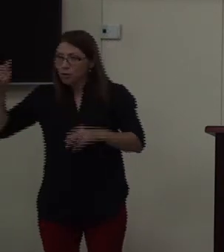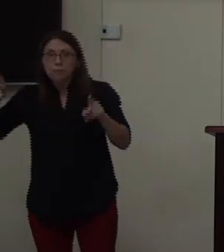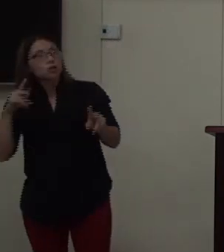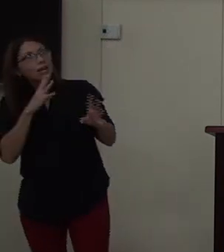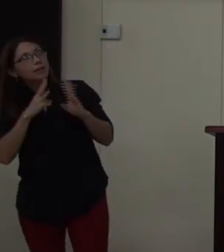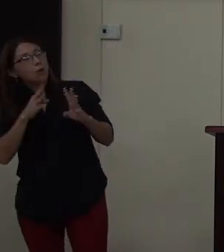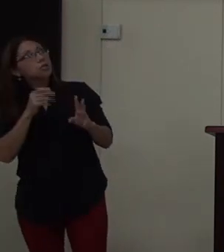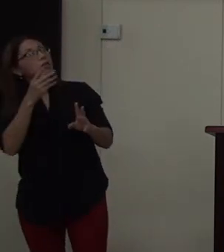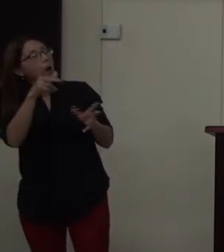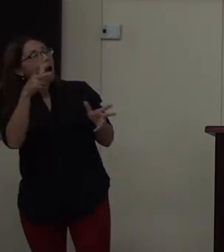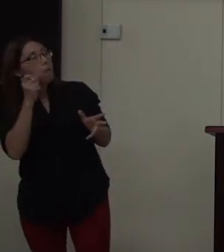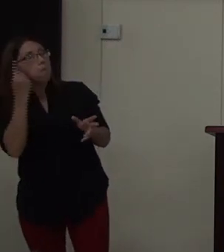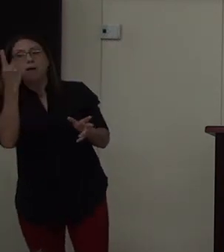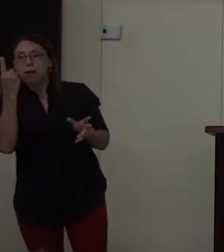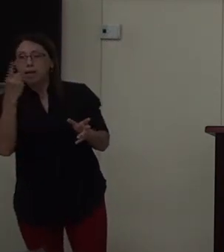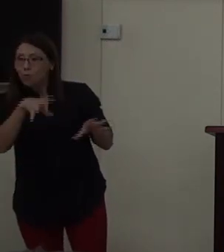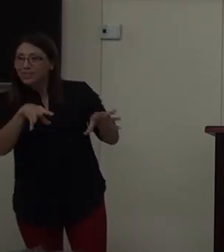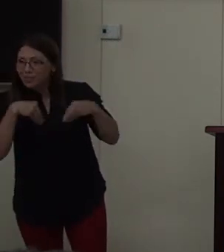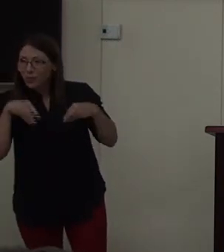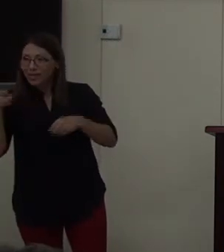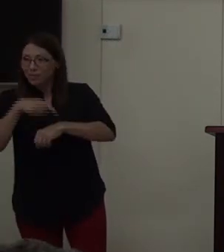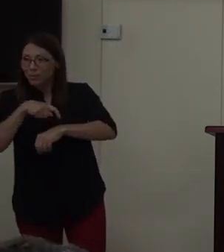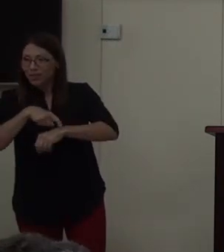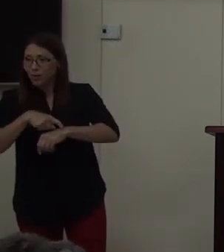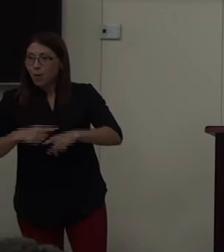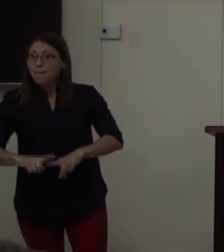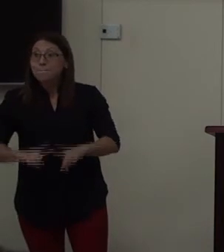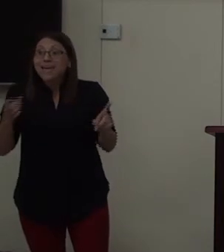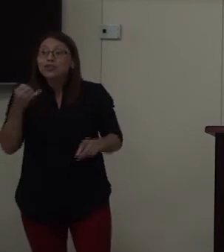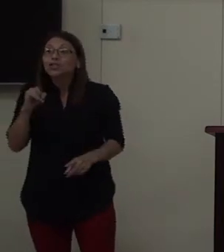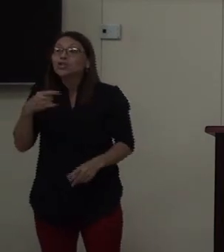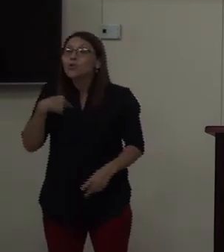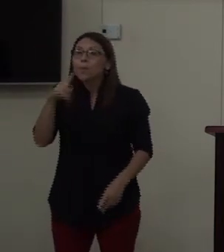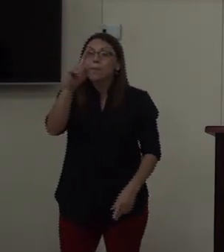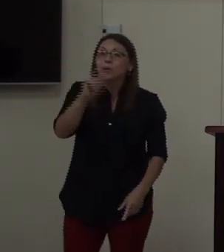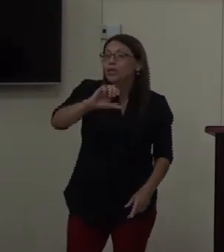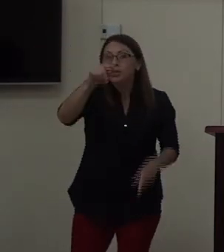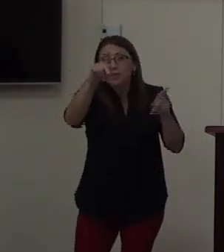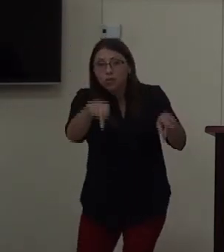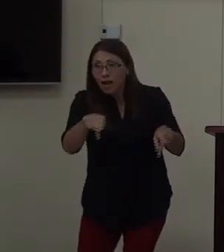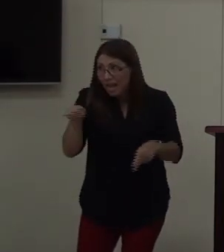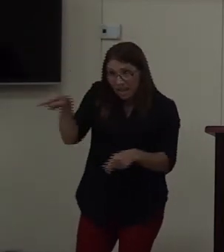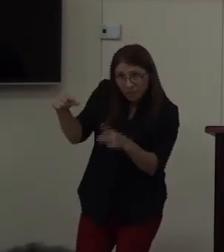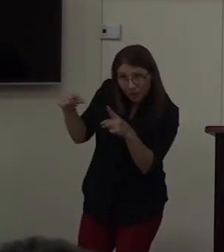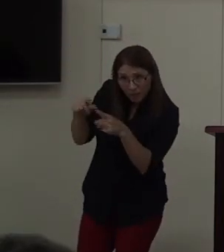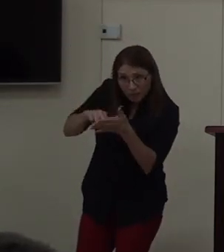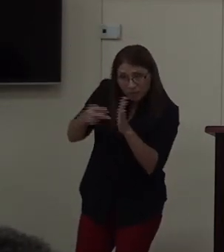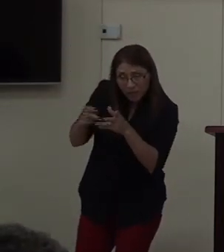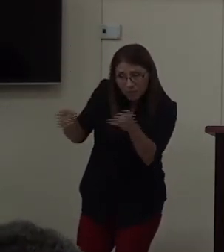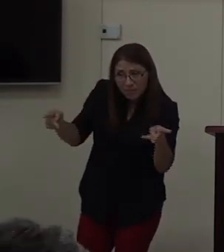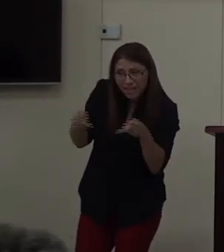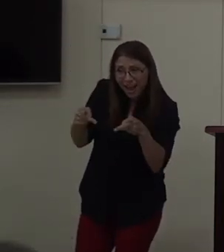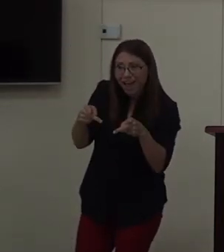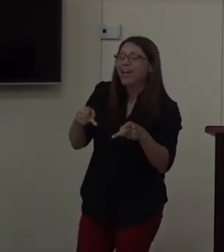lo aceptó en ese momento, ¿verdad? Pero si uno le pregunta a un maestro si así se dice piscina, lo va a rechazar